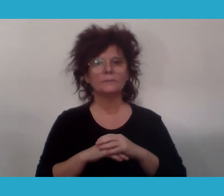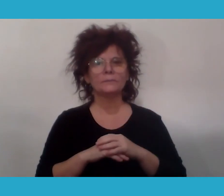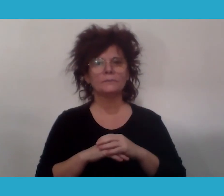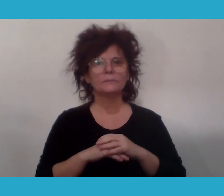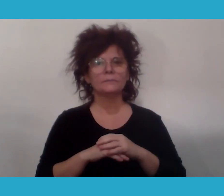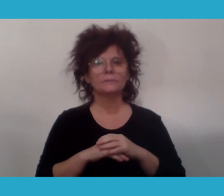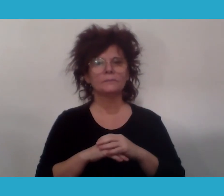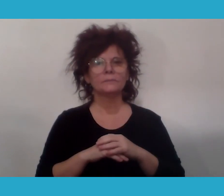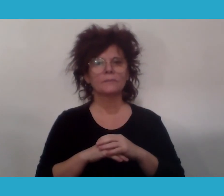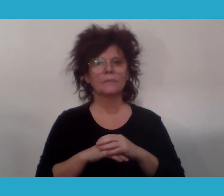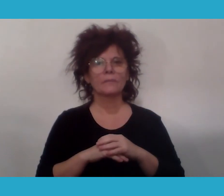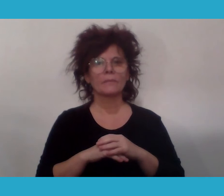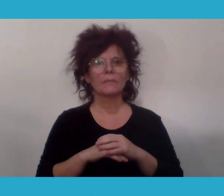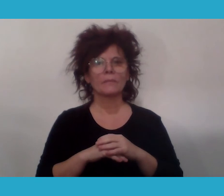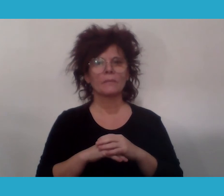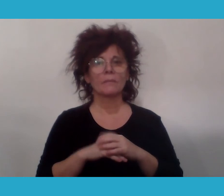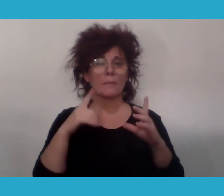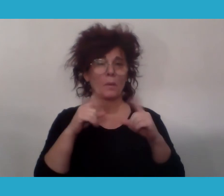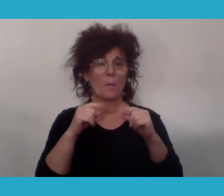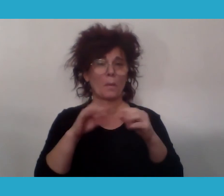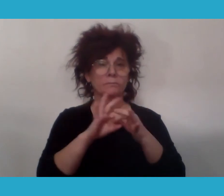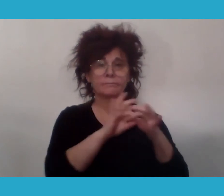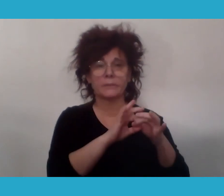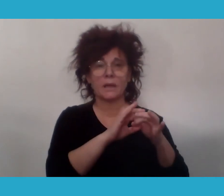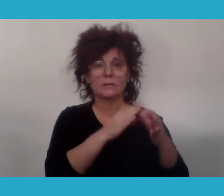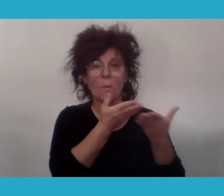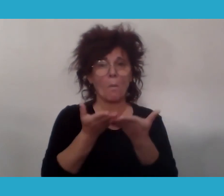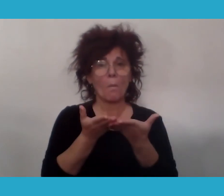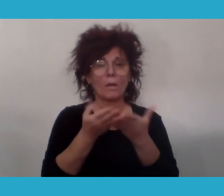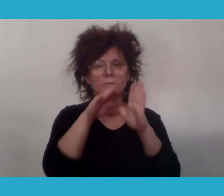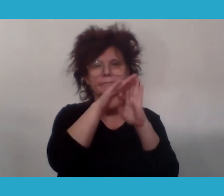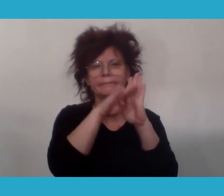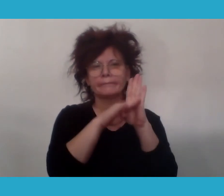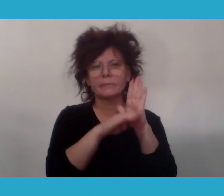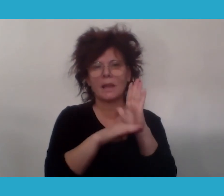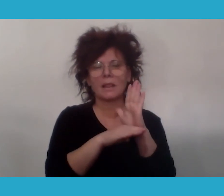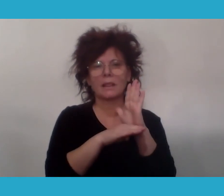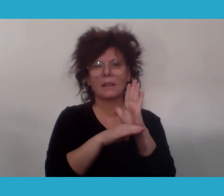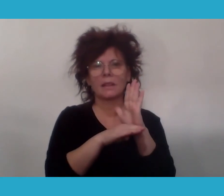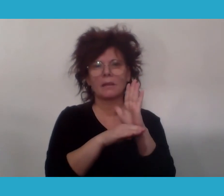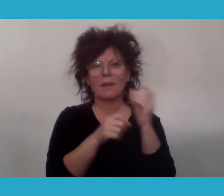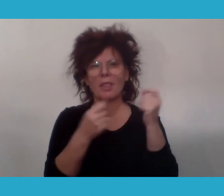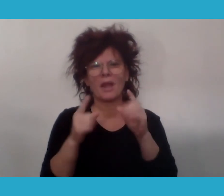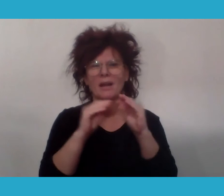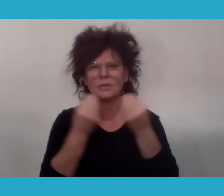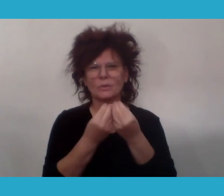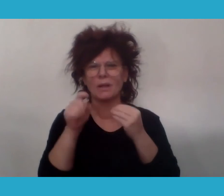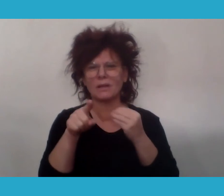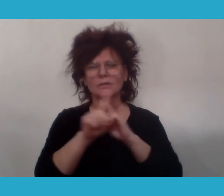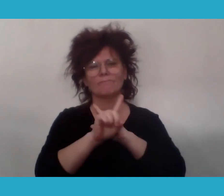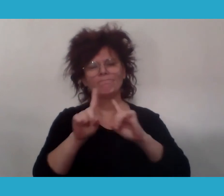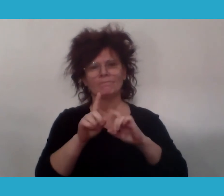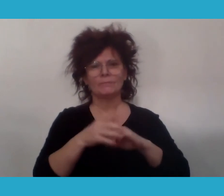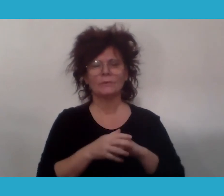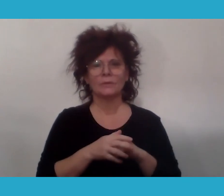Las cuentas dice, en base a estos datos del estudio muestra que las tablas no dan esos resultados. Los